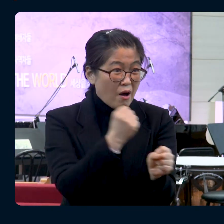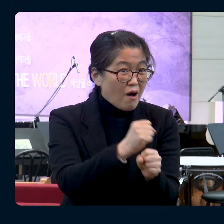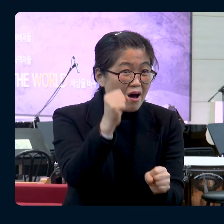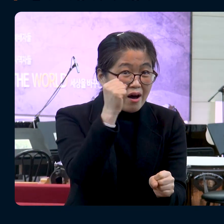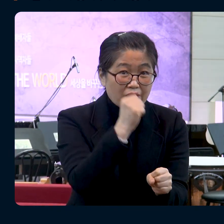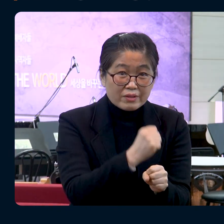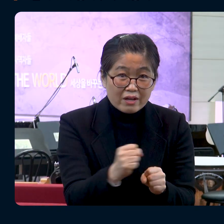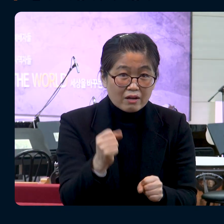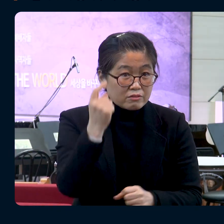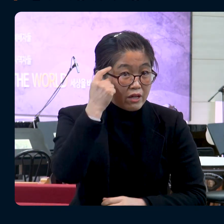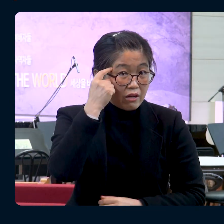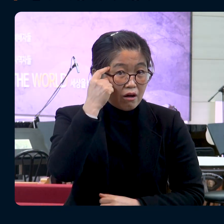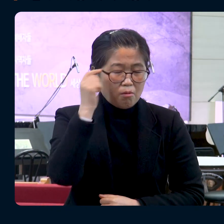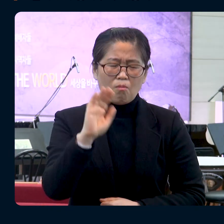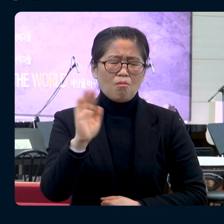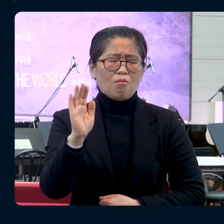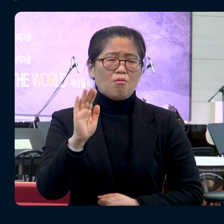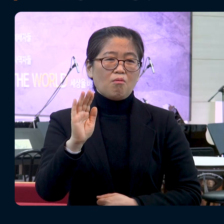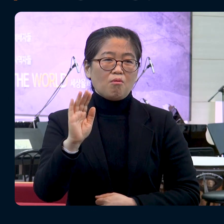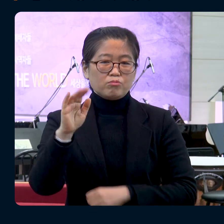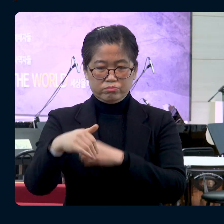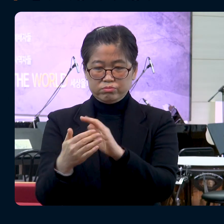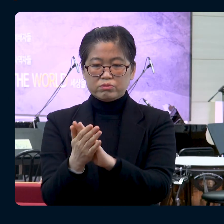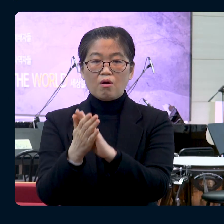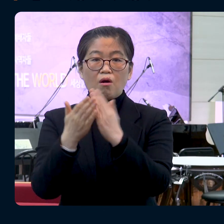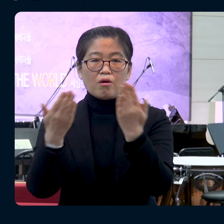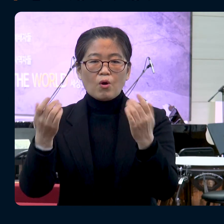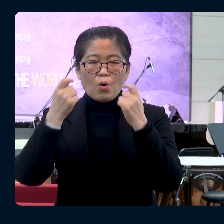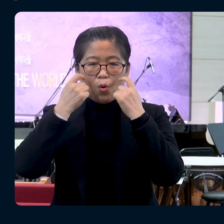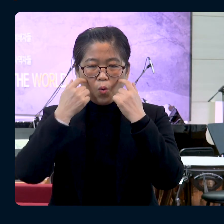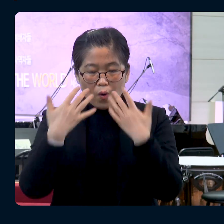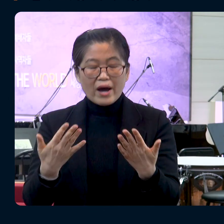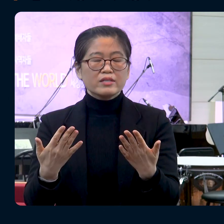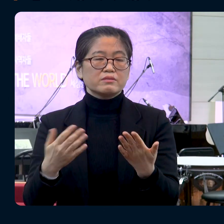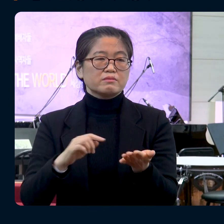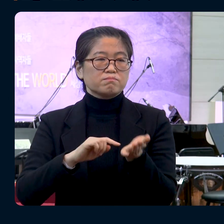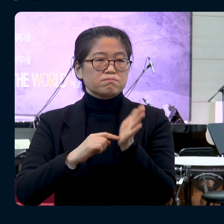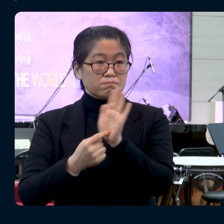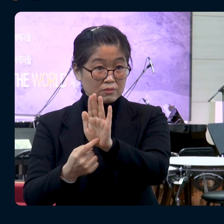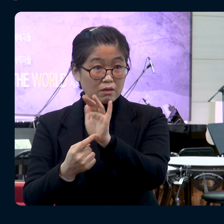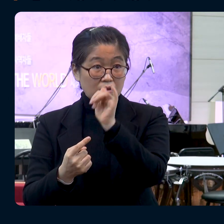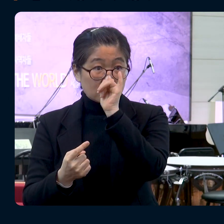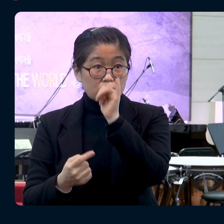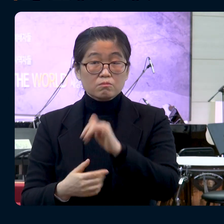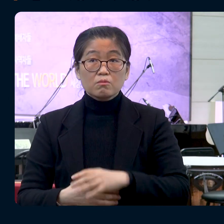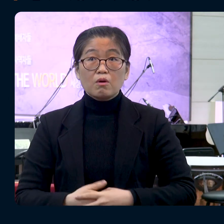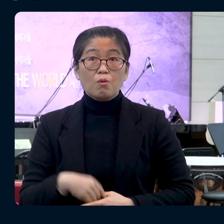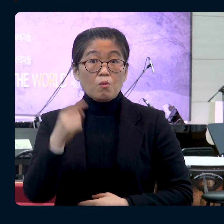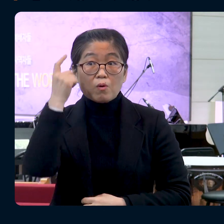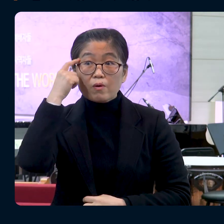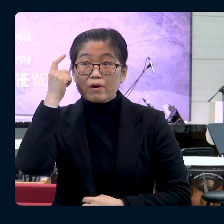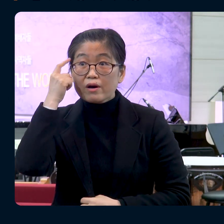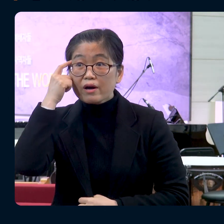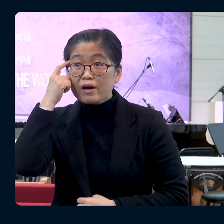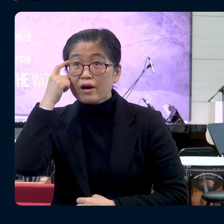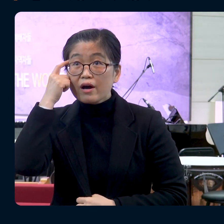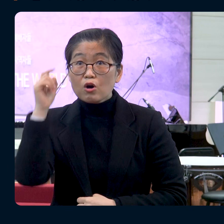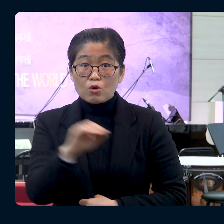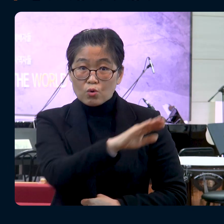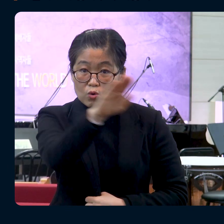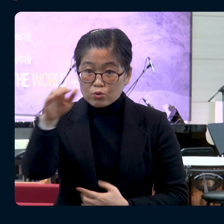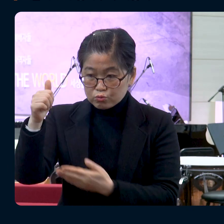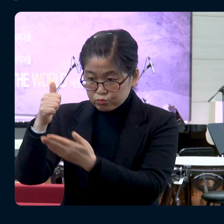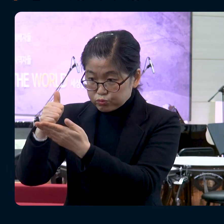황당하다라고 말할지 모르지만 아니요. 이건 성경적으로 아주 분명하고 확실한 그런 말씀이에요. 왜냐하면요. 이것은 바로